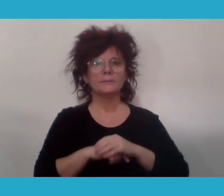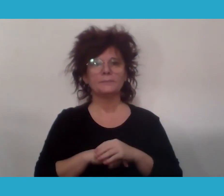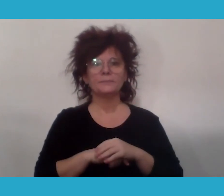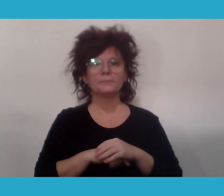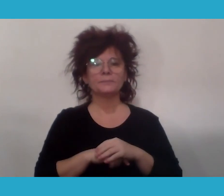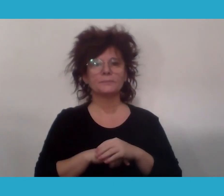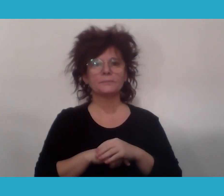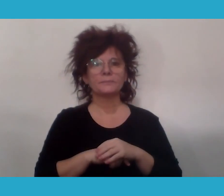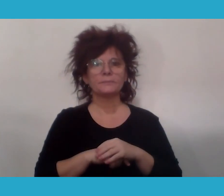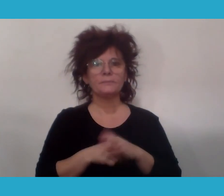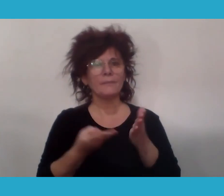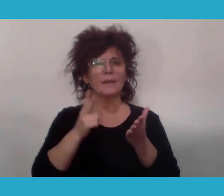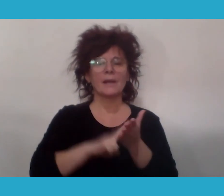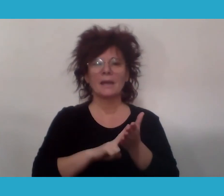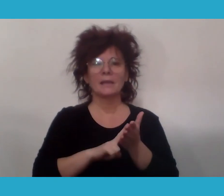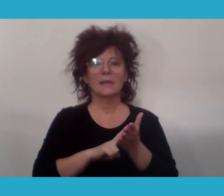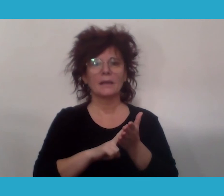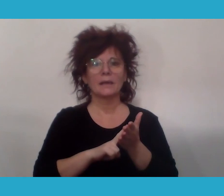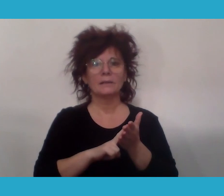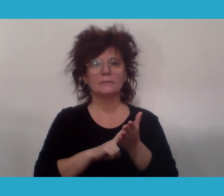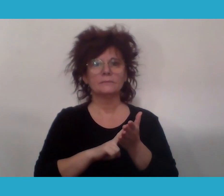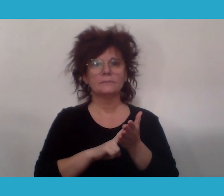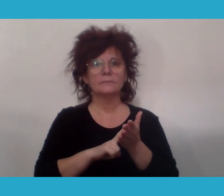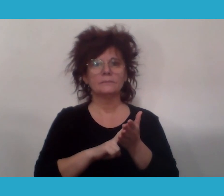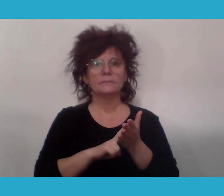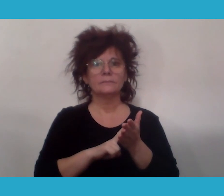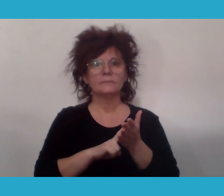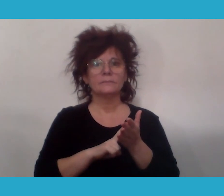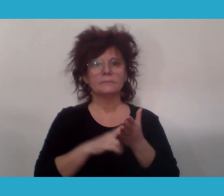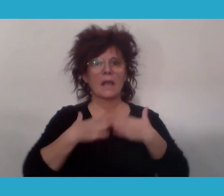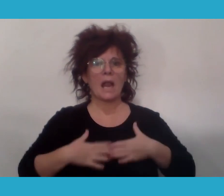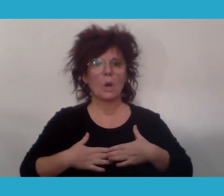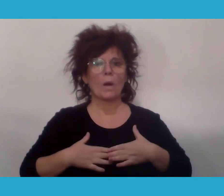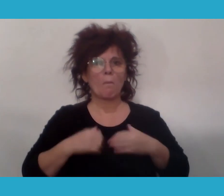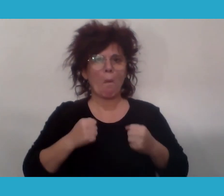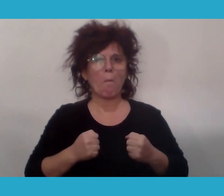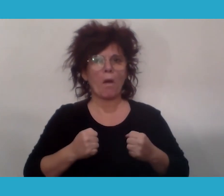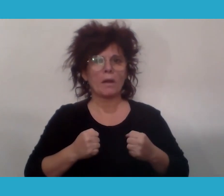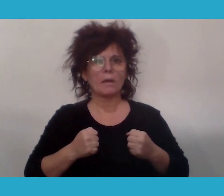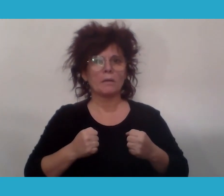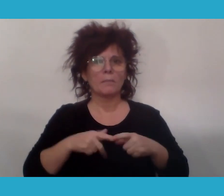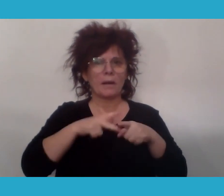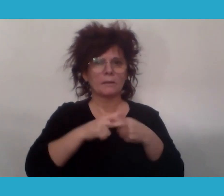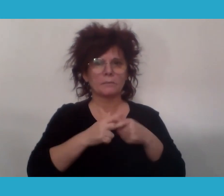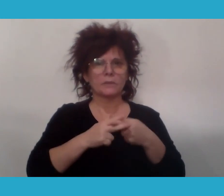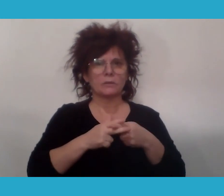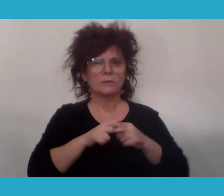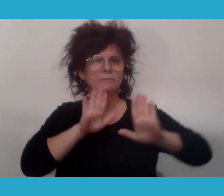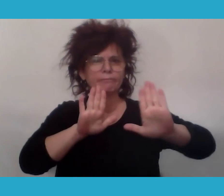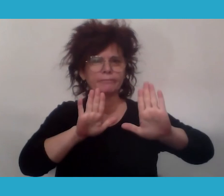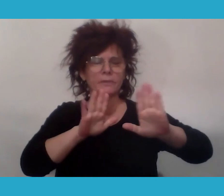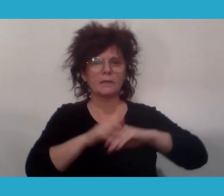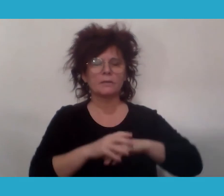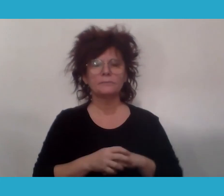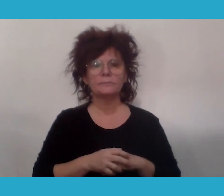Ley 10.208. Reitera con énfasis que pondrán el cuerpo para frenar las topadoras. Culmina su ponencia con un video de los